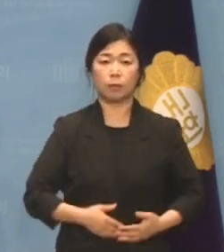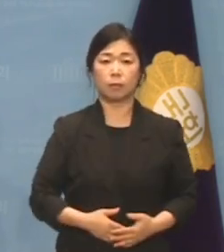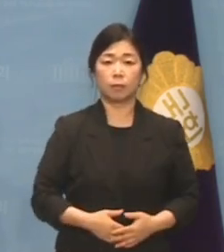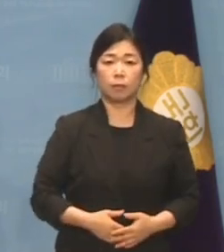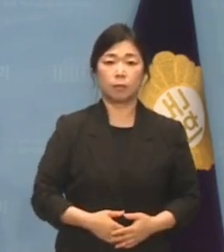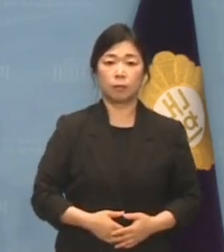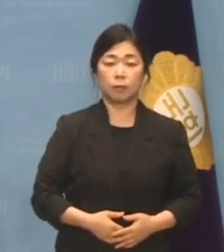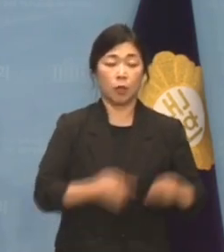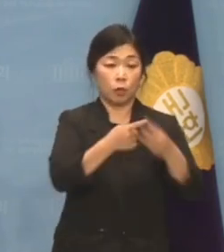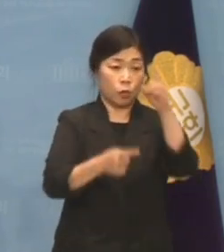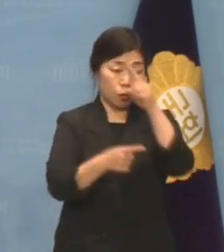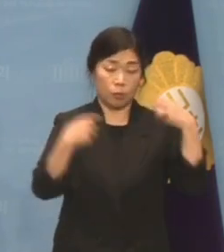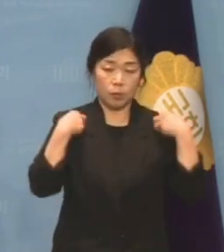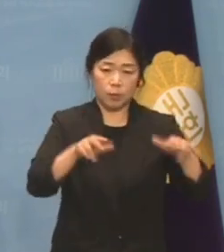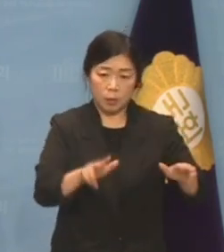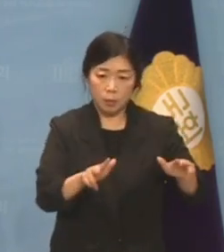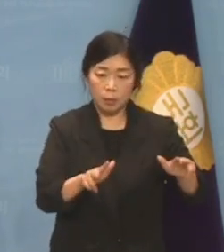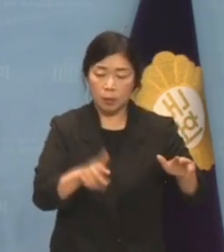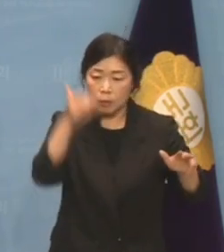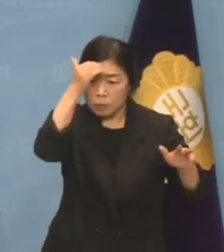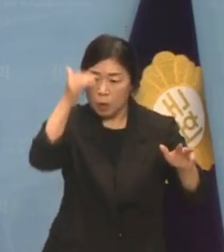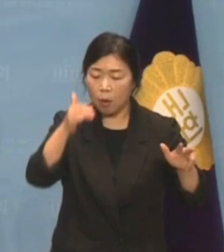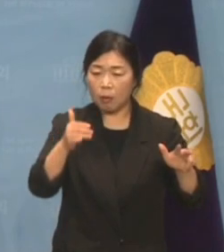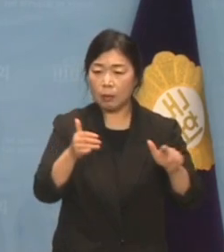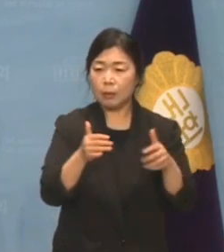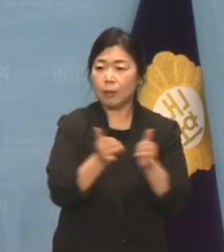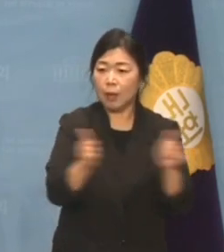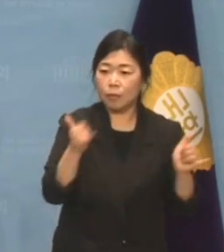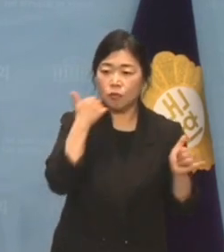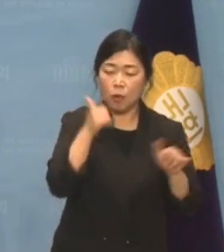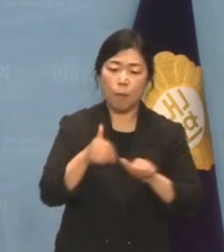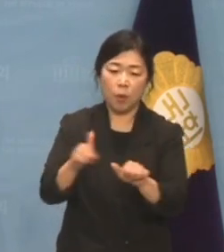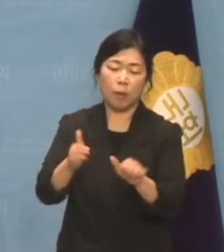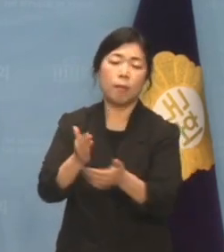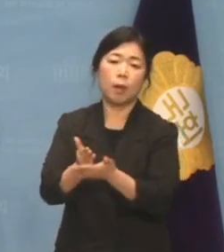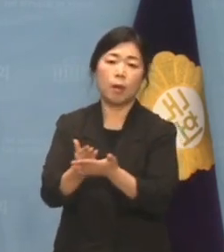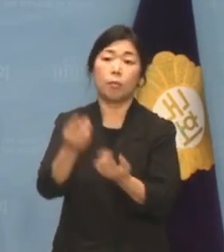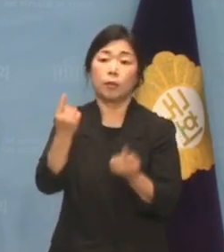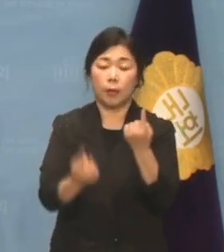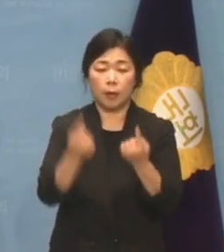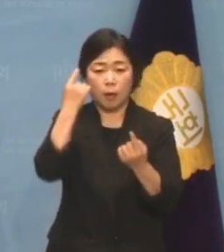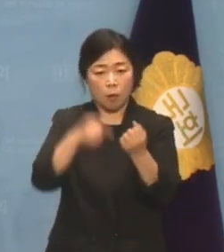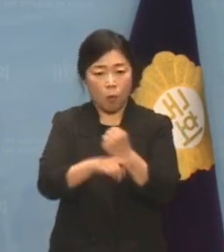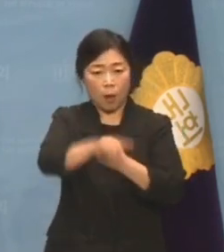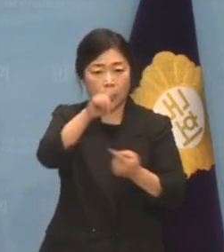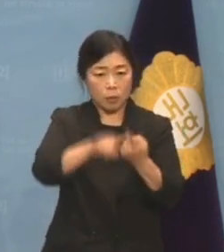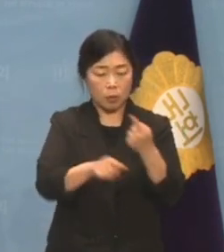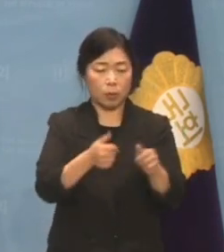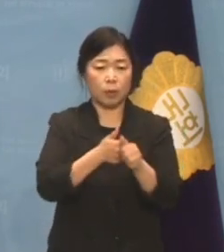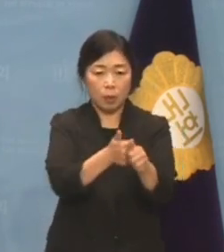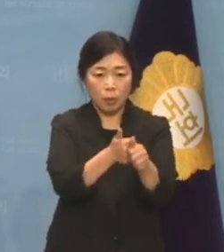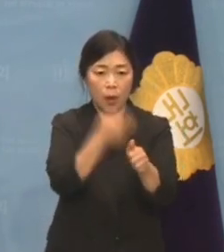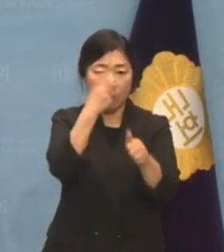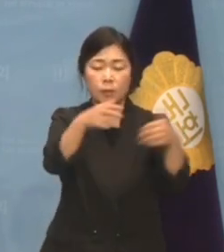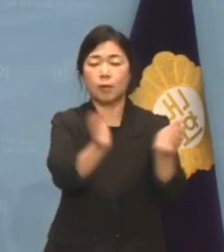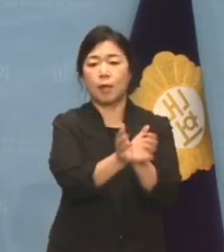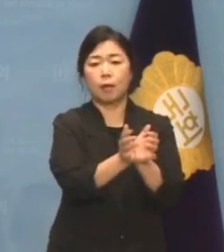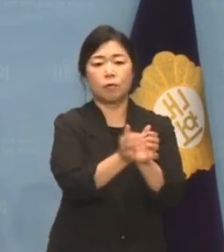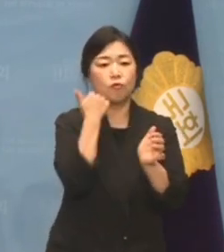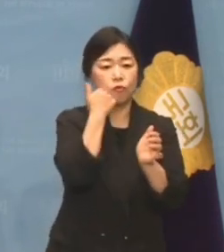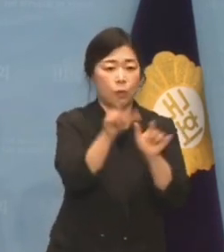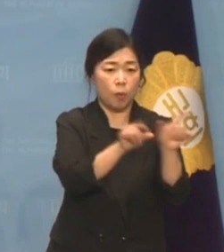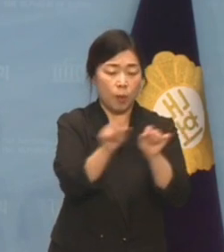윤석열 정부는 지금이라도 시찰단 파견이 아닌 과학적이고 객관적인 검증을 위한 검증단 구성을